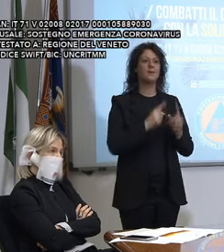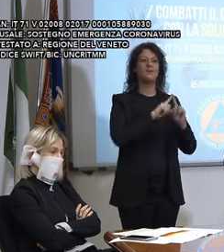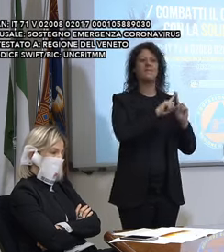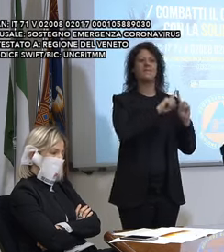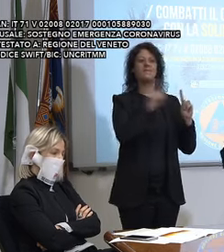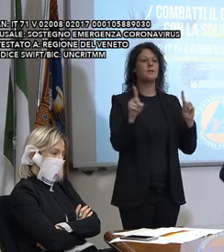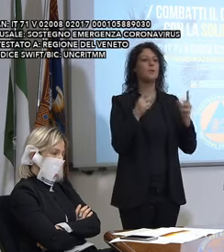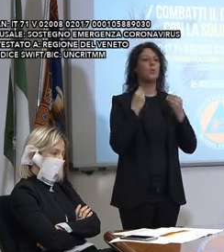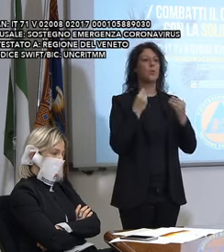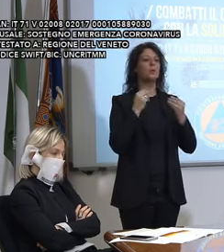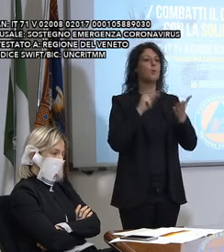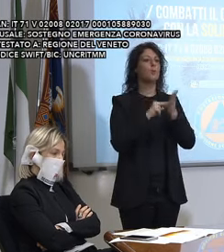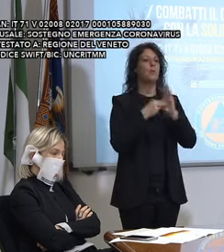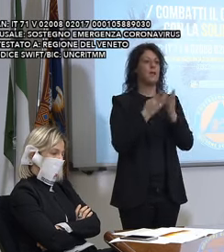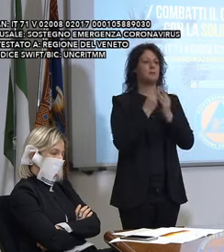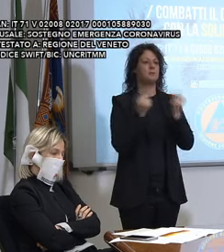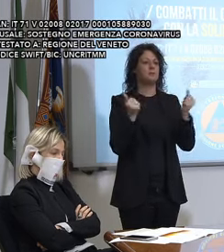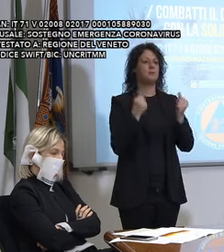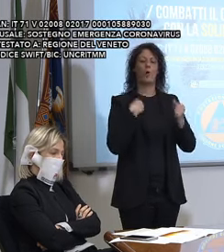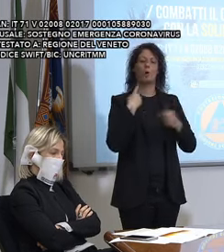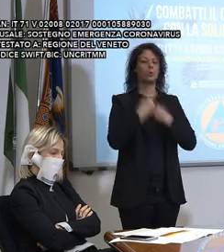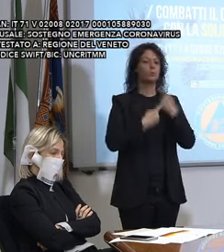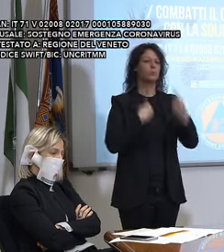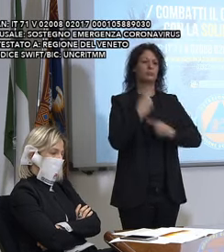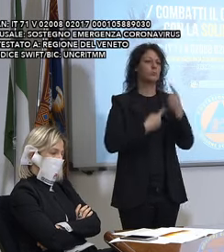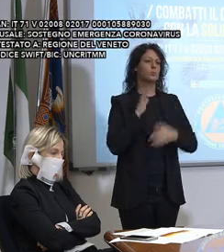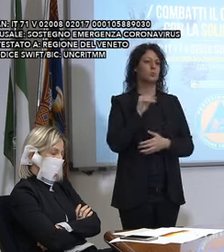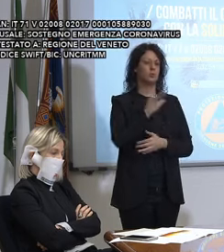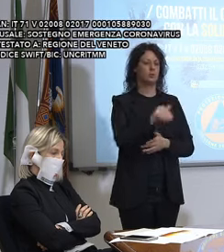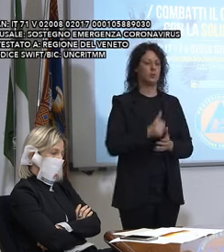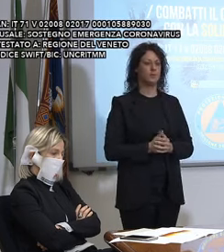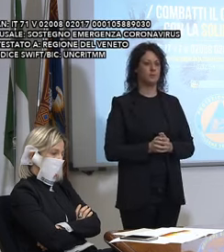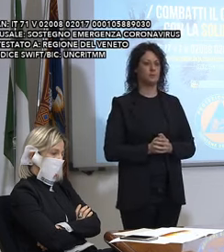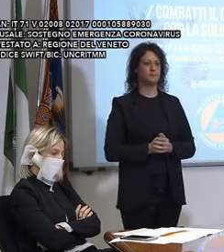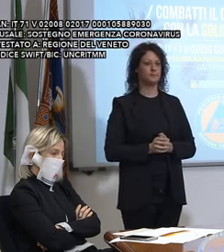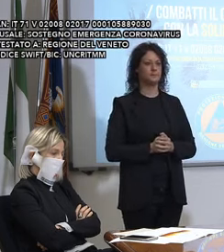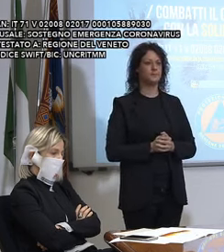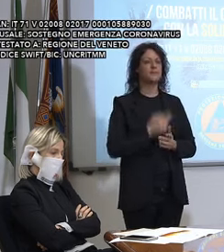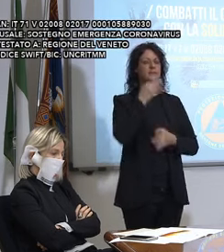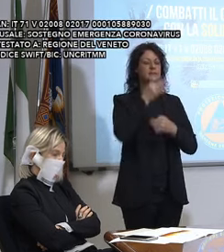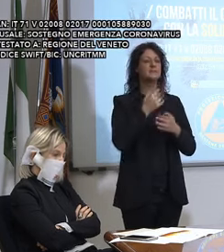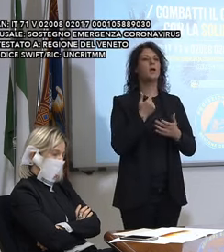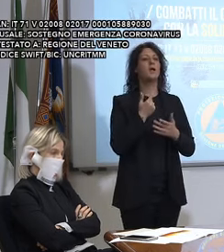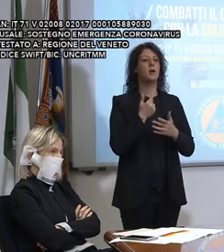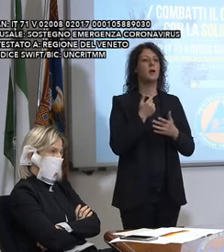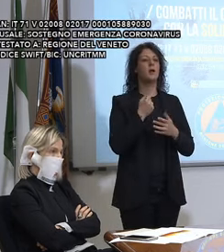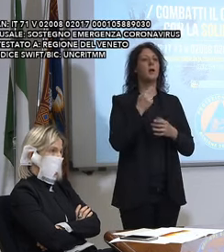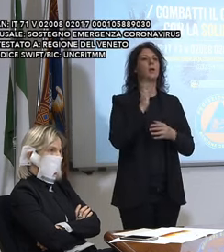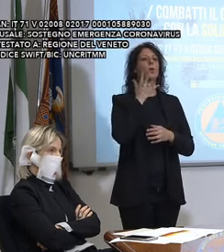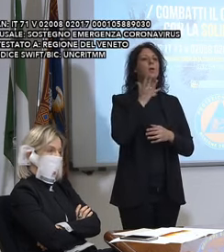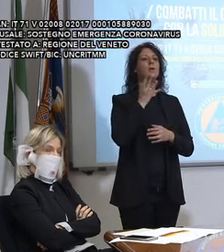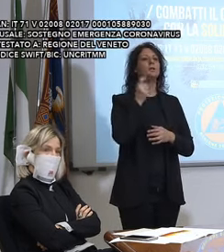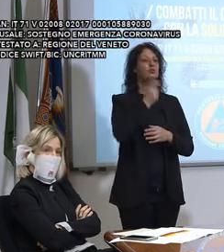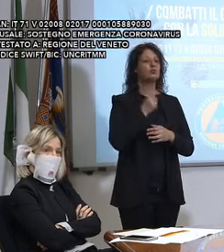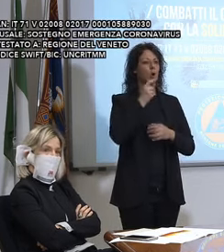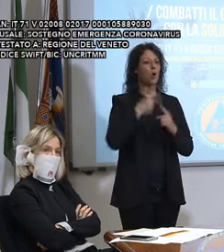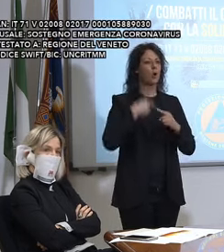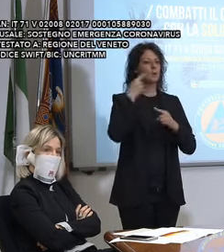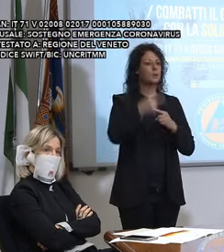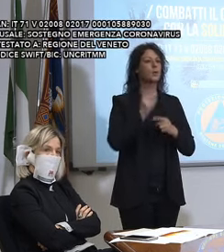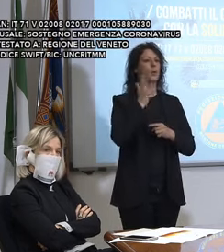problemi, tutti i giorni, con i test, e con l'ottica di ogni 15 giorni aver concluso